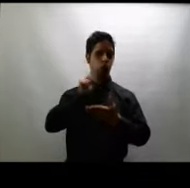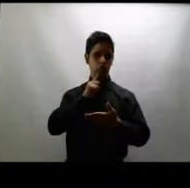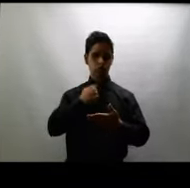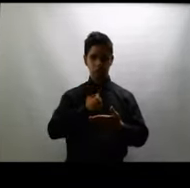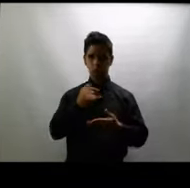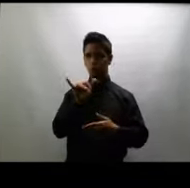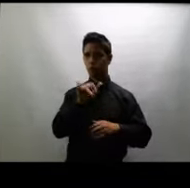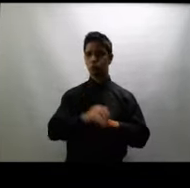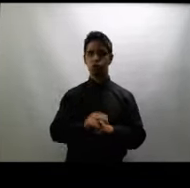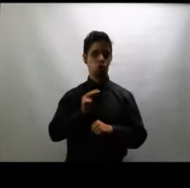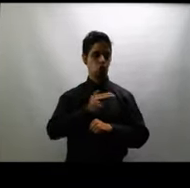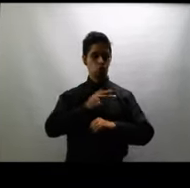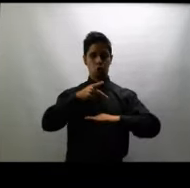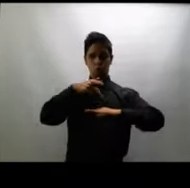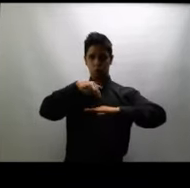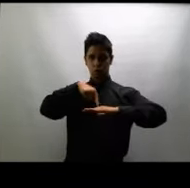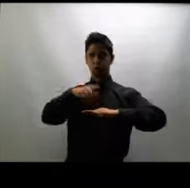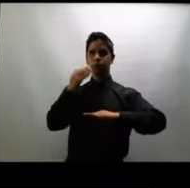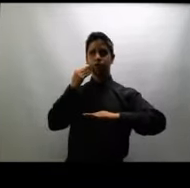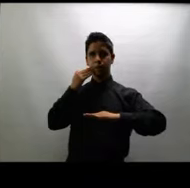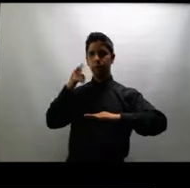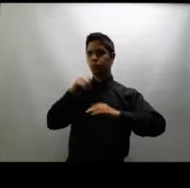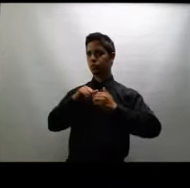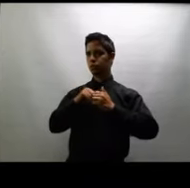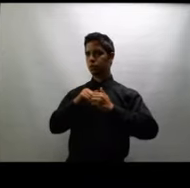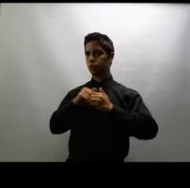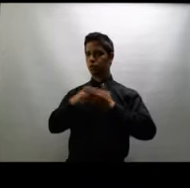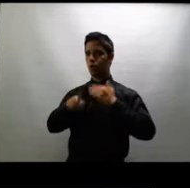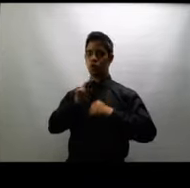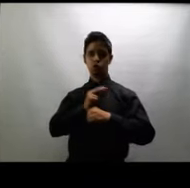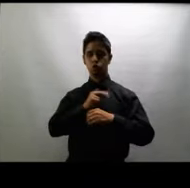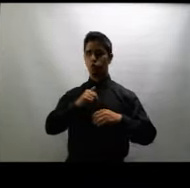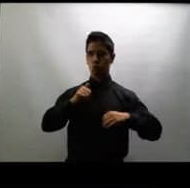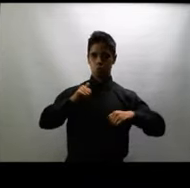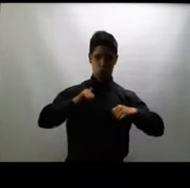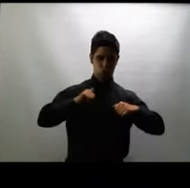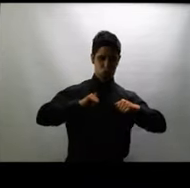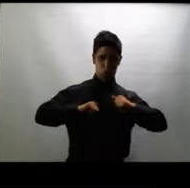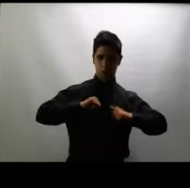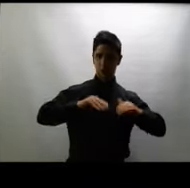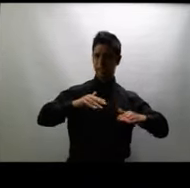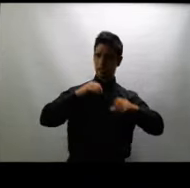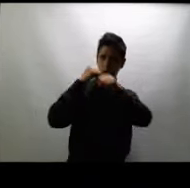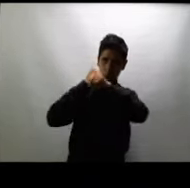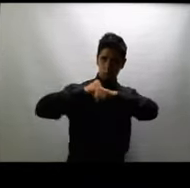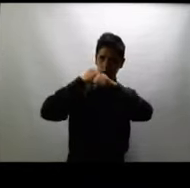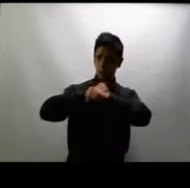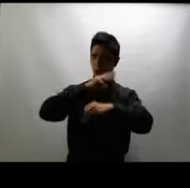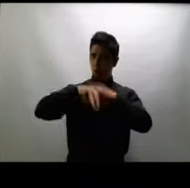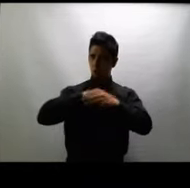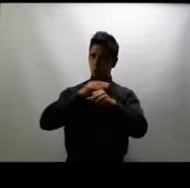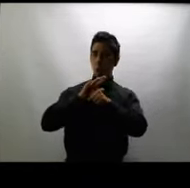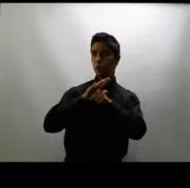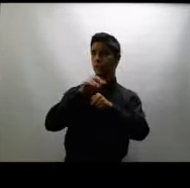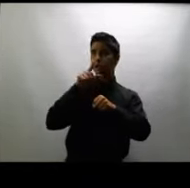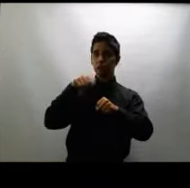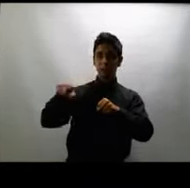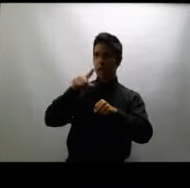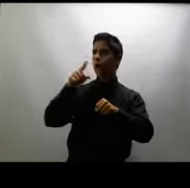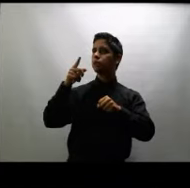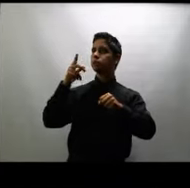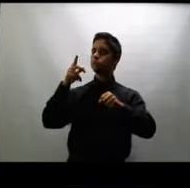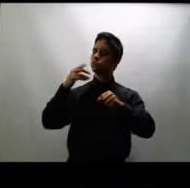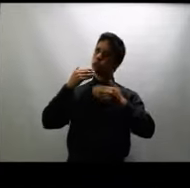como pueblo saber que nuestros artistas dan la batalla en el mundo entero, que son agradecidos